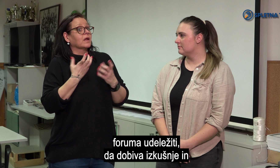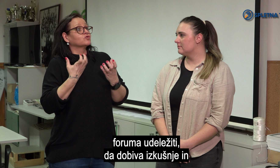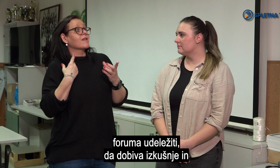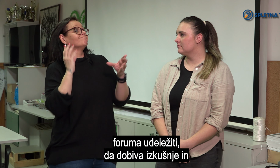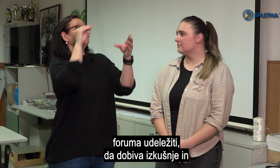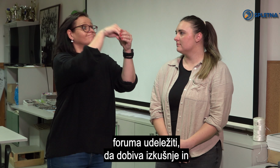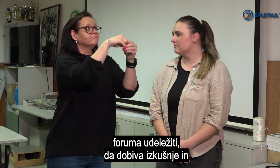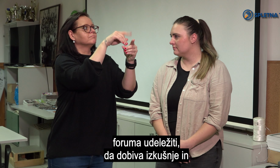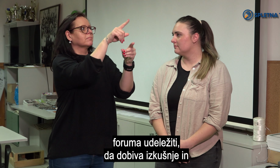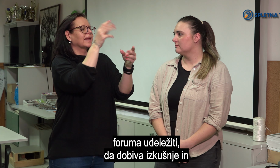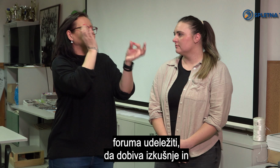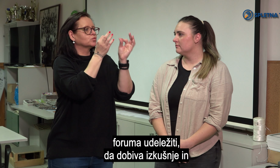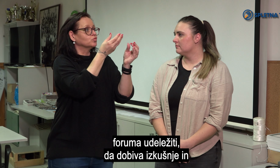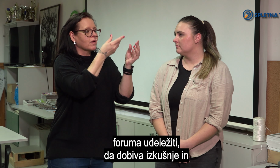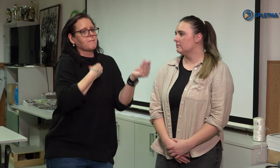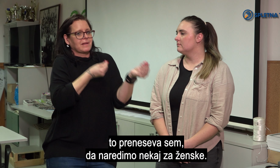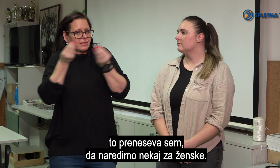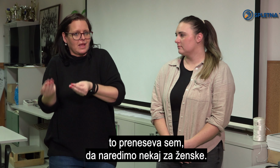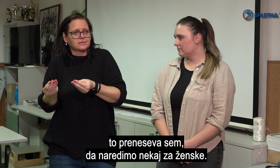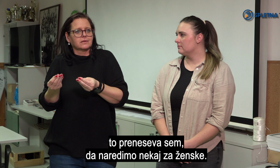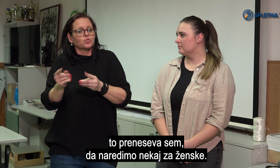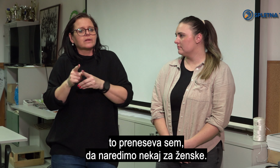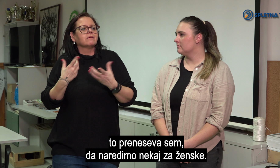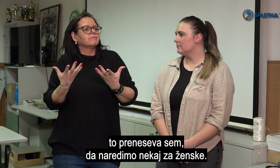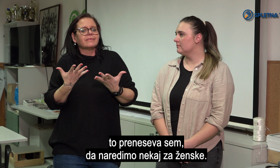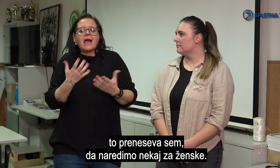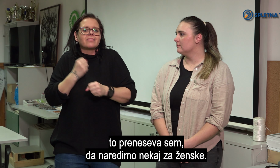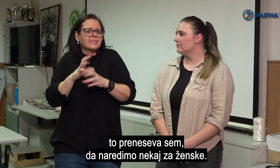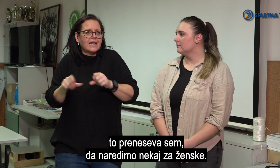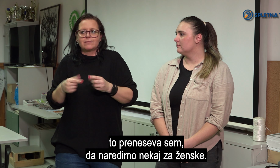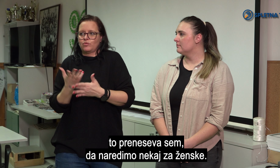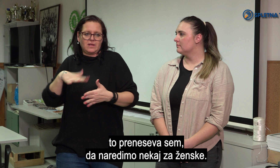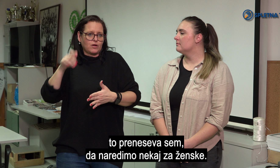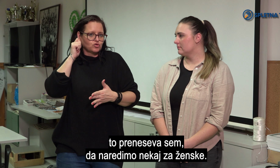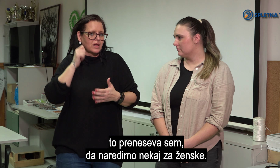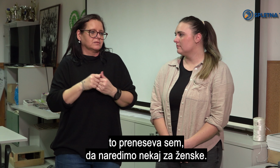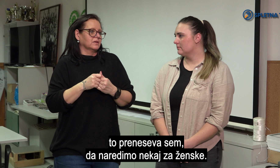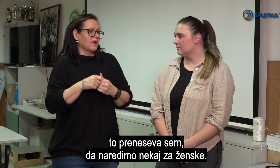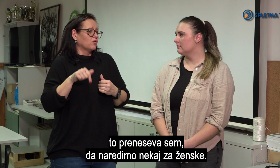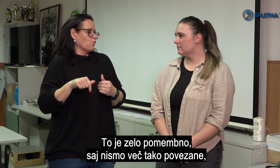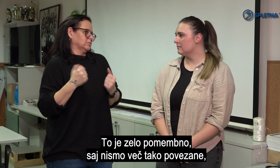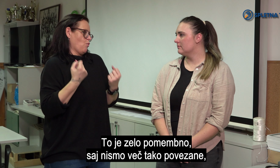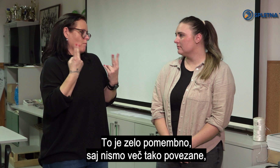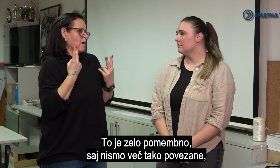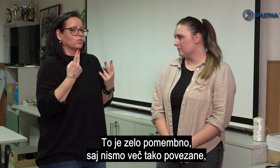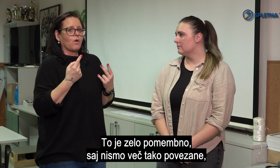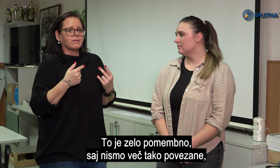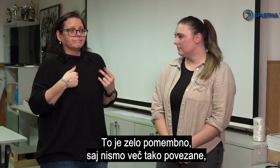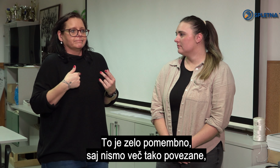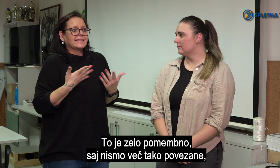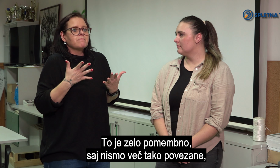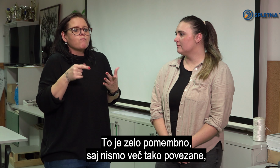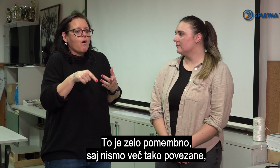tudi tega foruma udeležiti, da dobiva izkušnje in to preneseva sem, da naredimo nekaj za ženske. To je